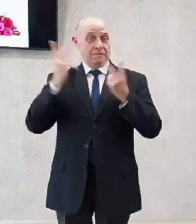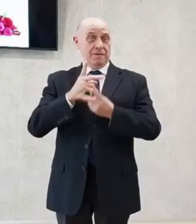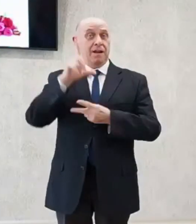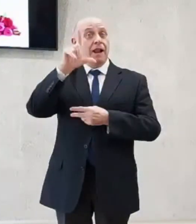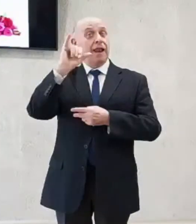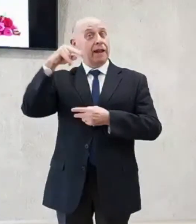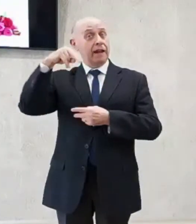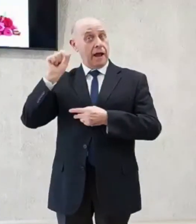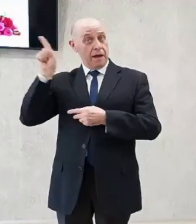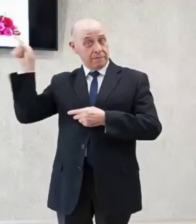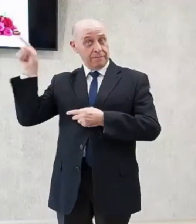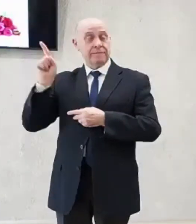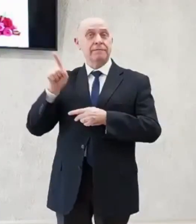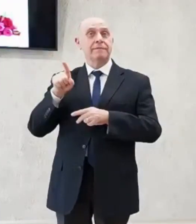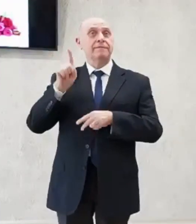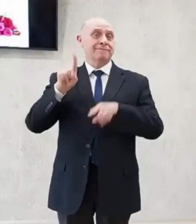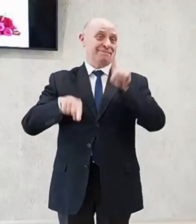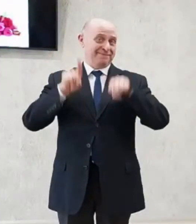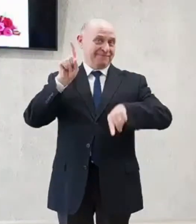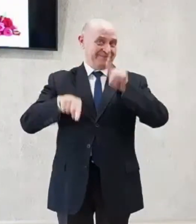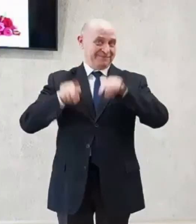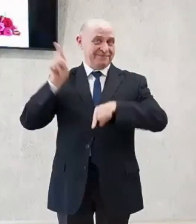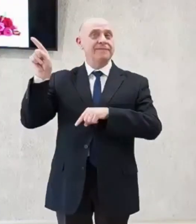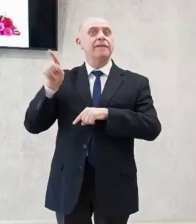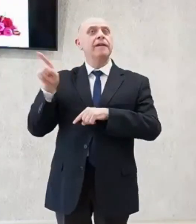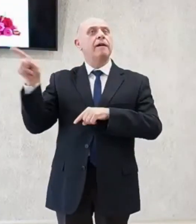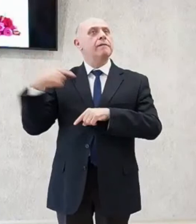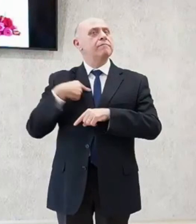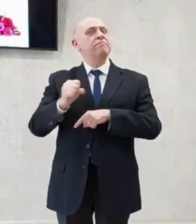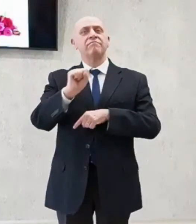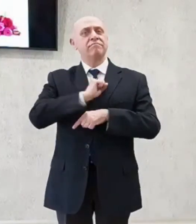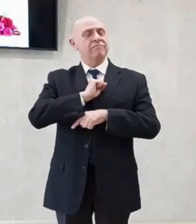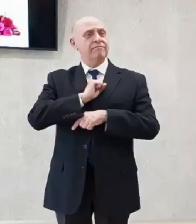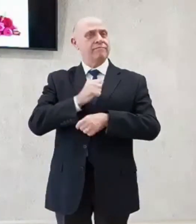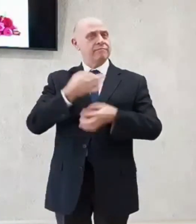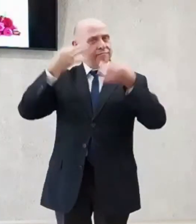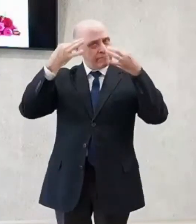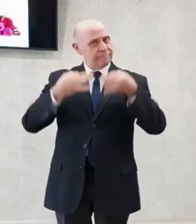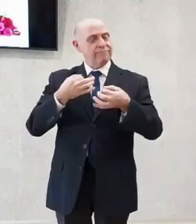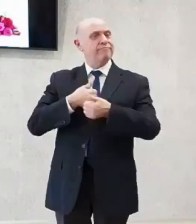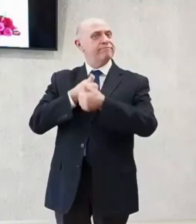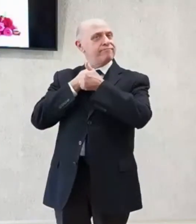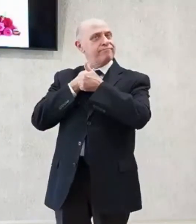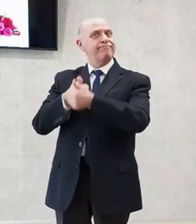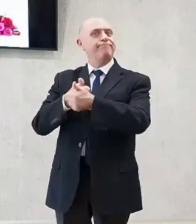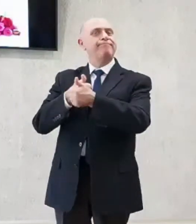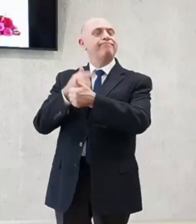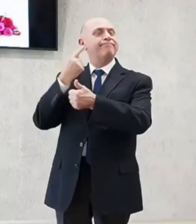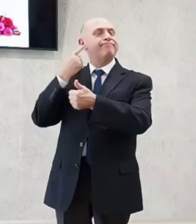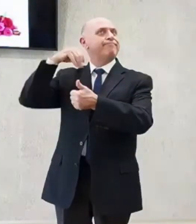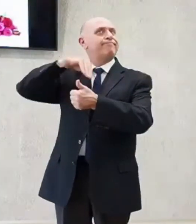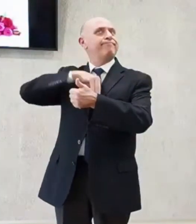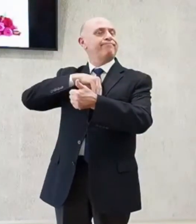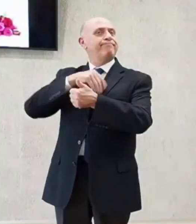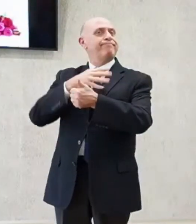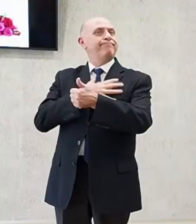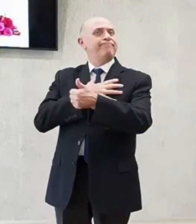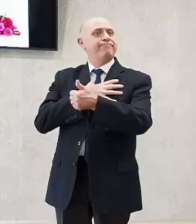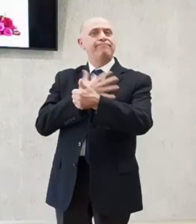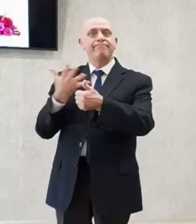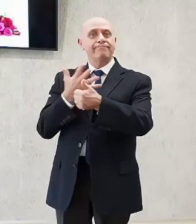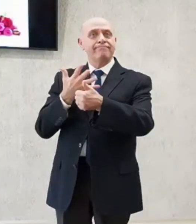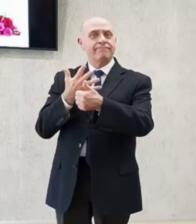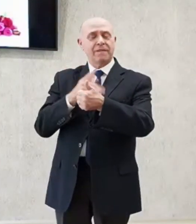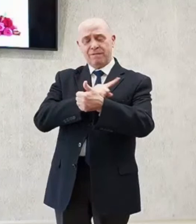ha creduto fermamente su questa cosa che li ha così gli sta veramente a cuore sino alla